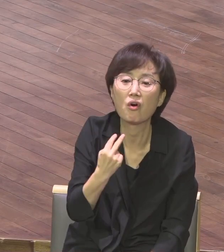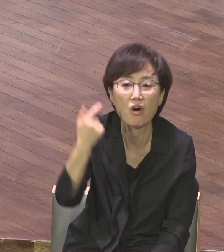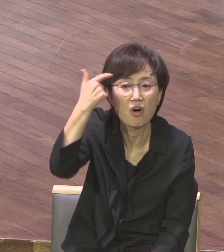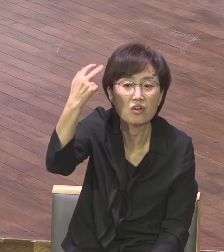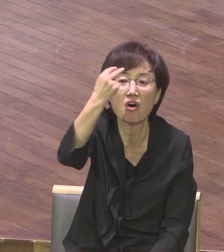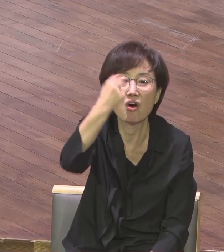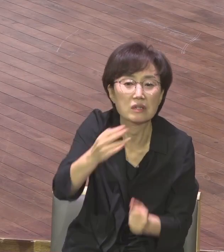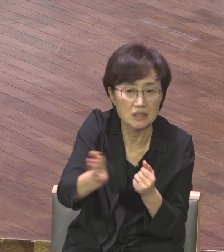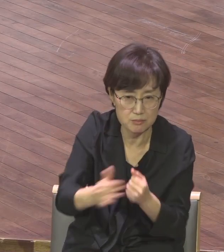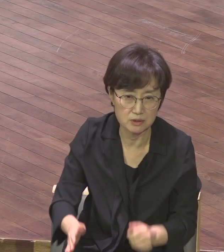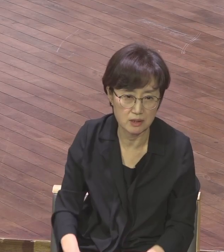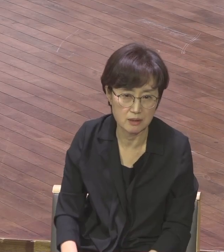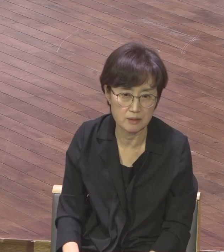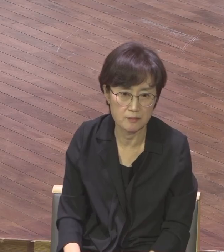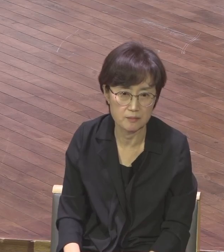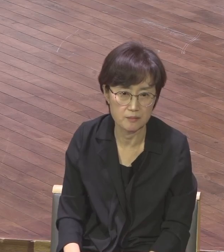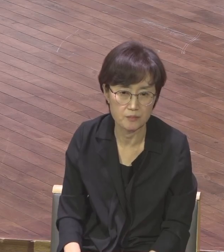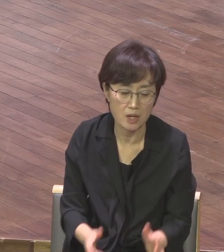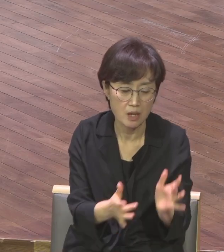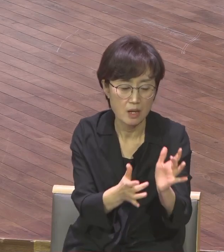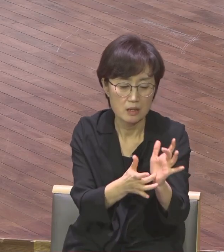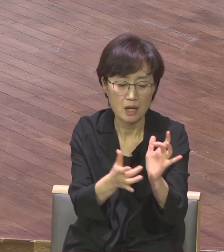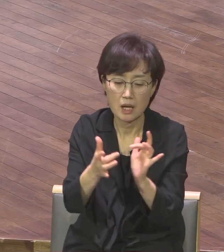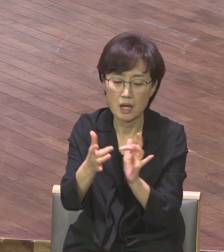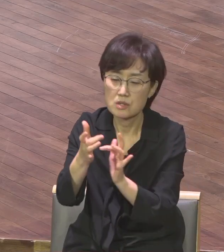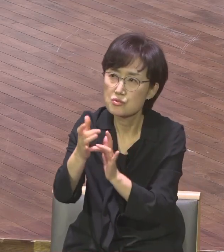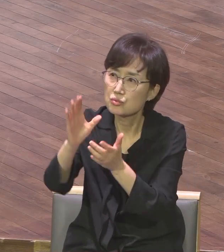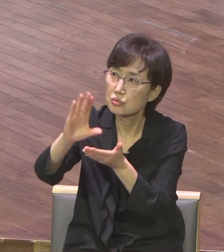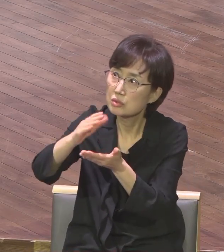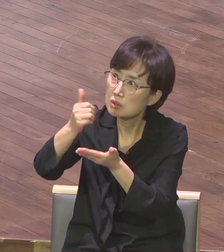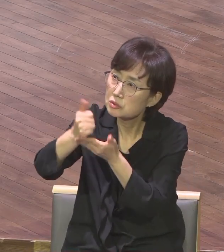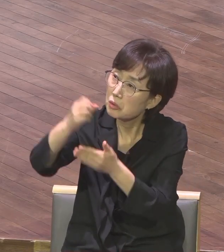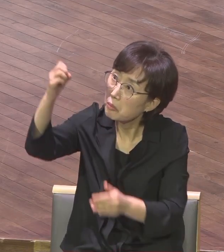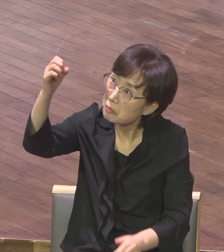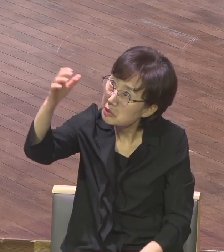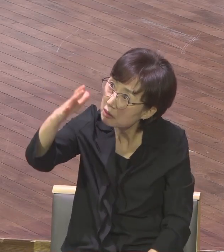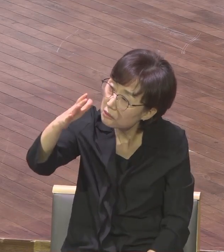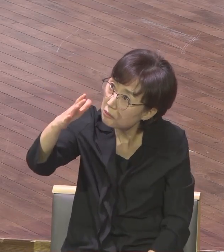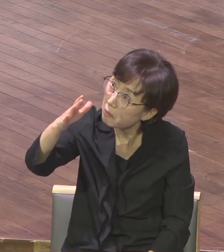예수 그리스도가 빛인 줄을 깨닫지 못했다 그랬어요.